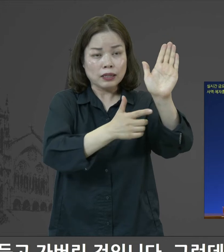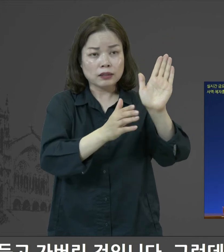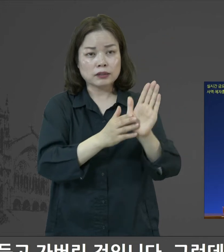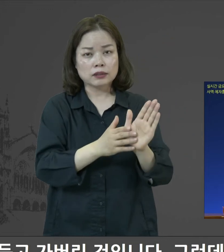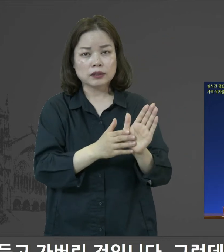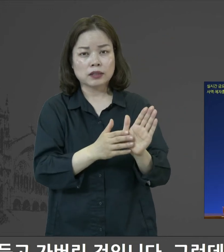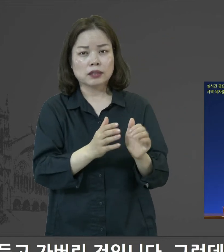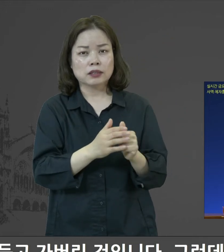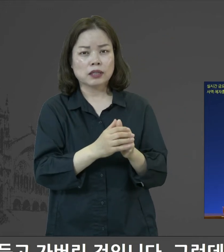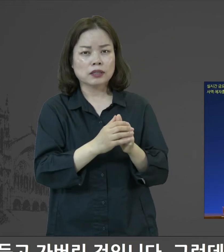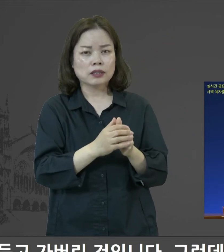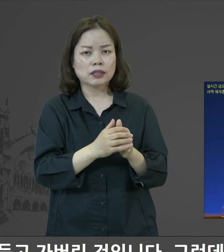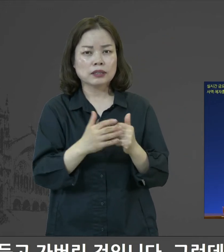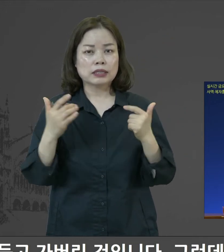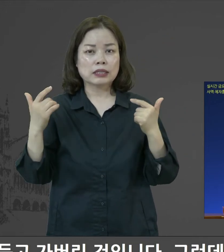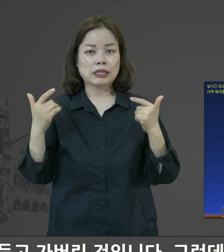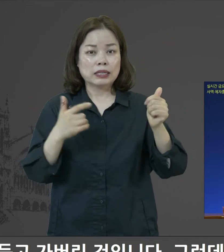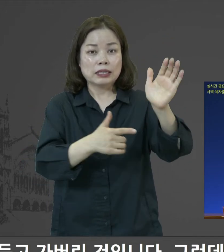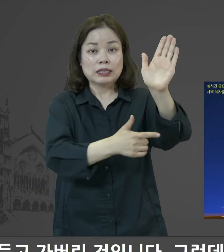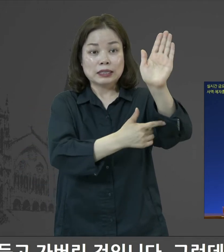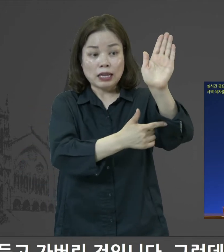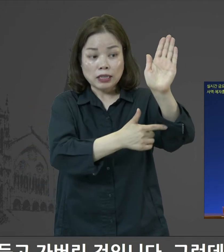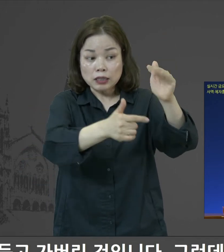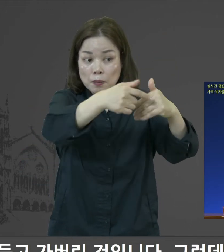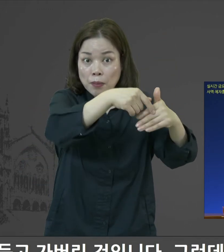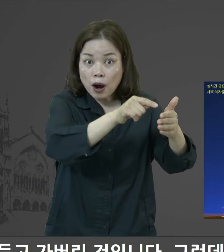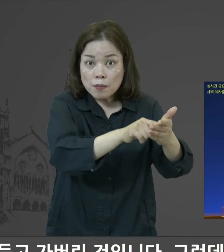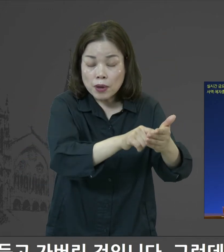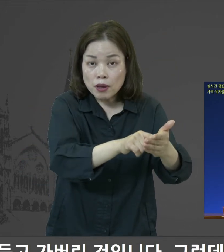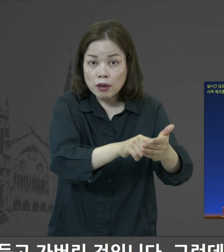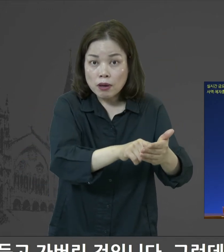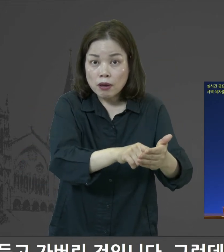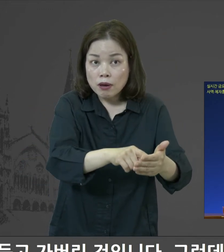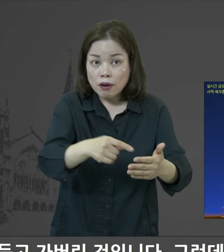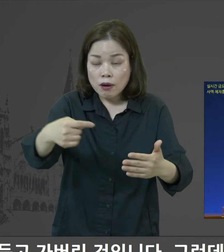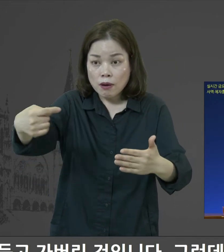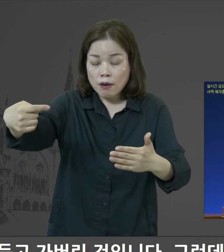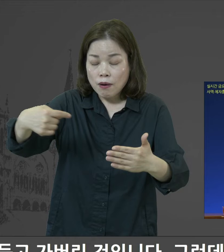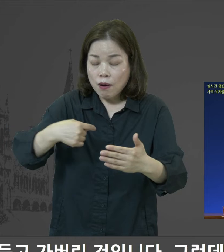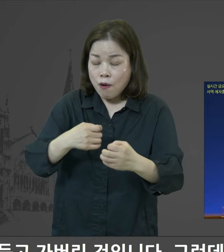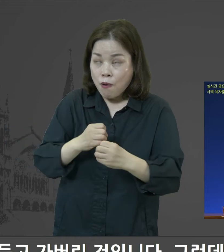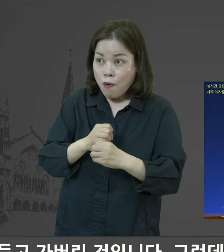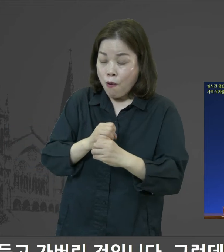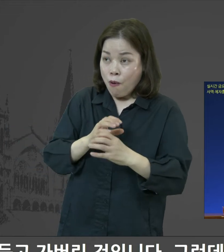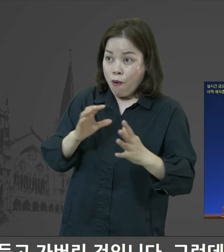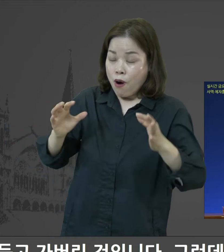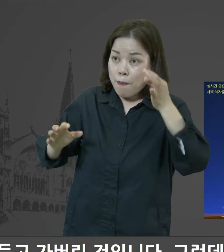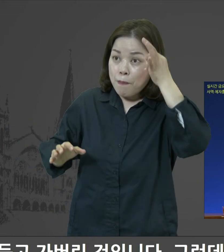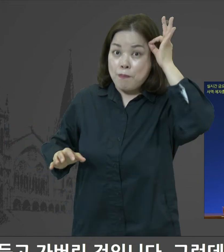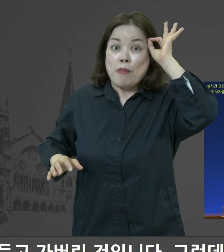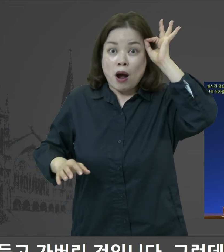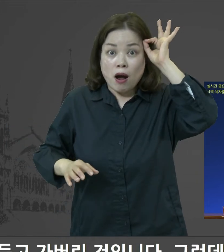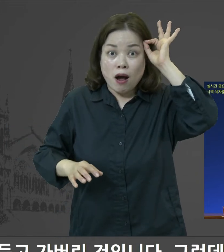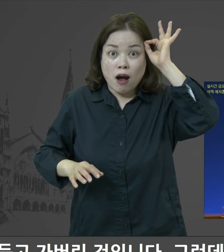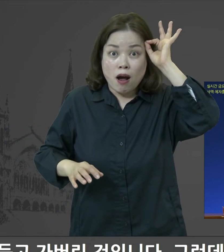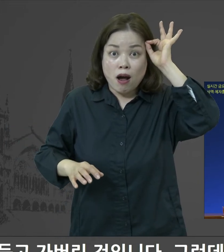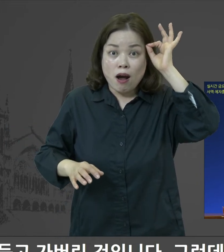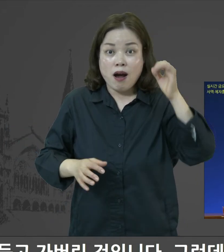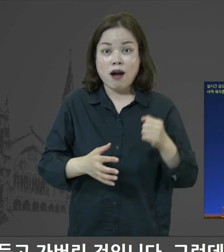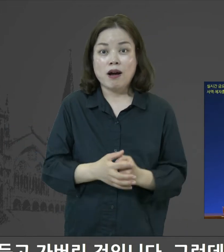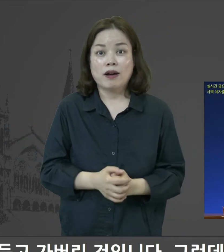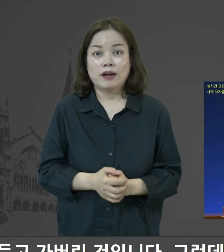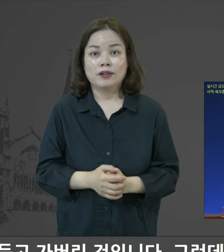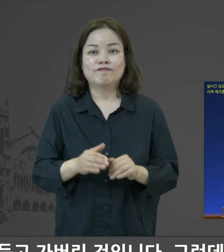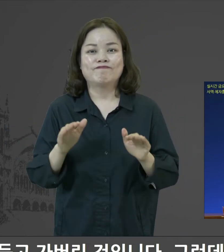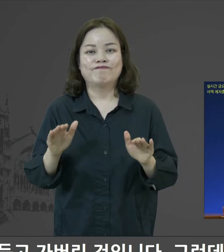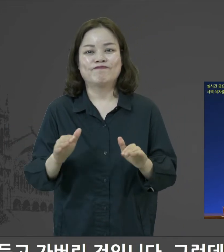먼저 보았다는 얘기가 나다나엘 이 마음에 아주 그냥 환한 빛처럼 비춰진 겁니다. 여러분, 자,